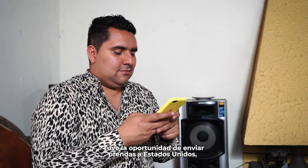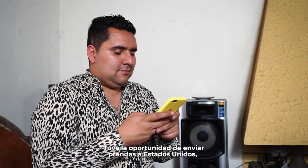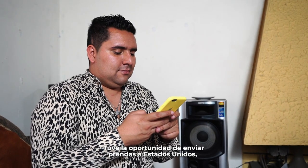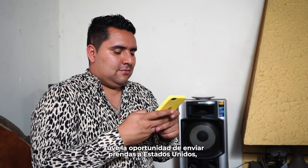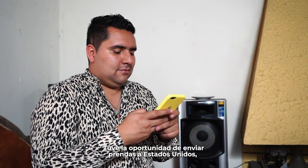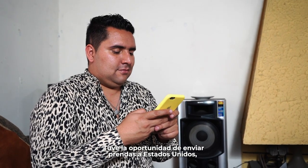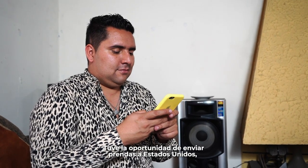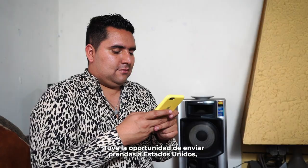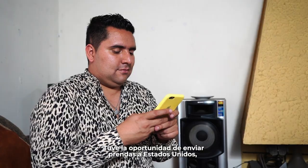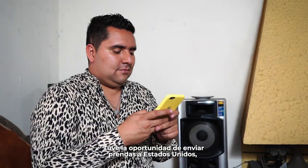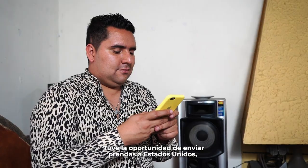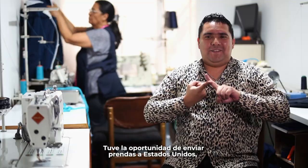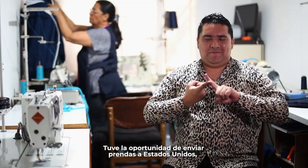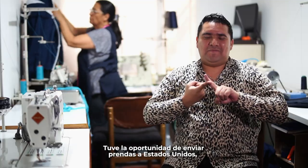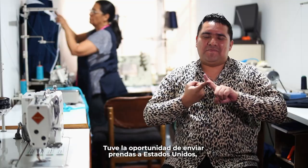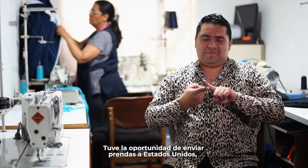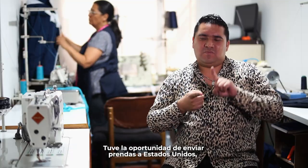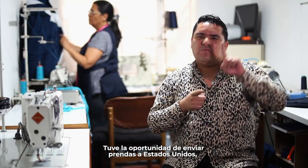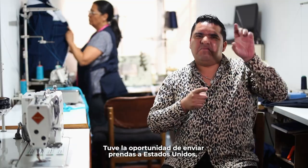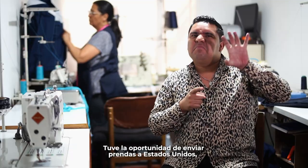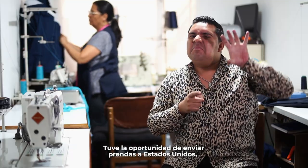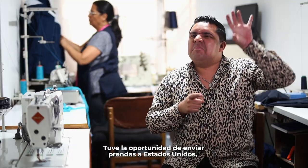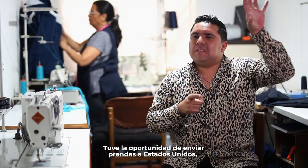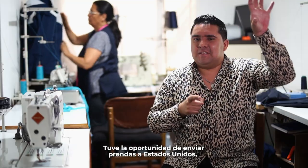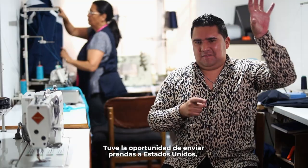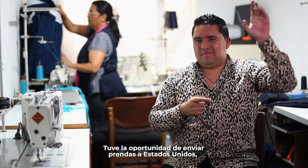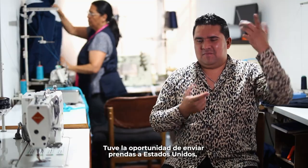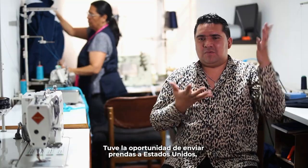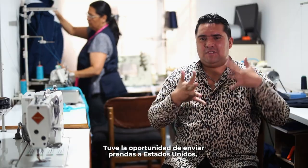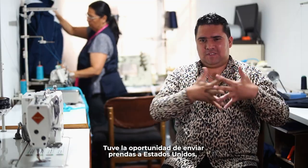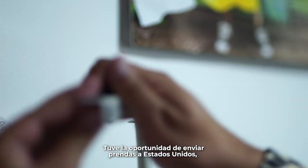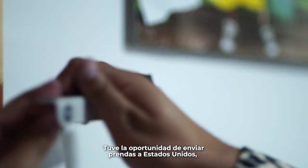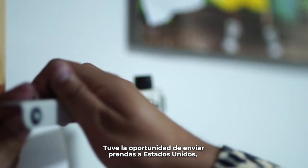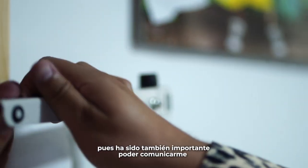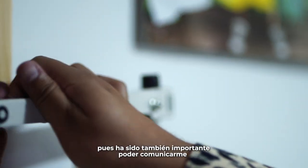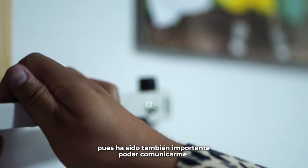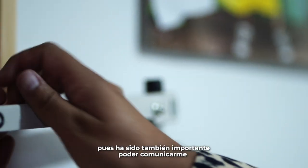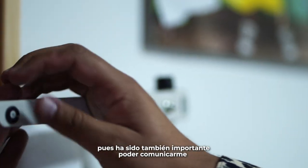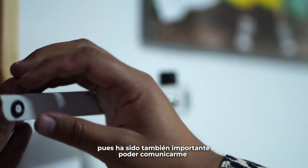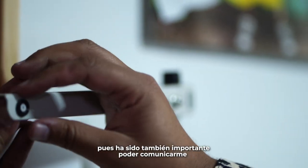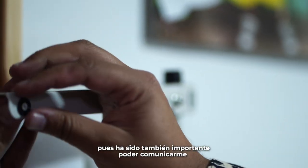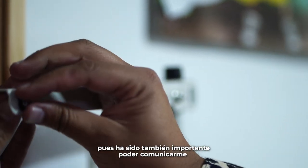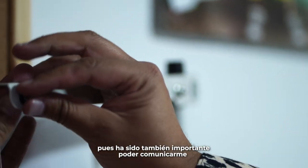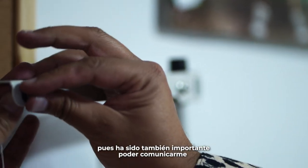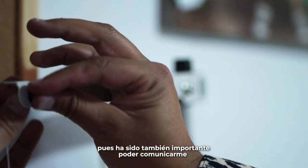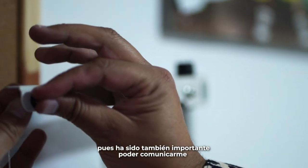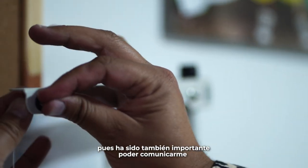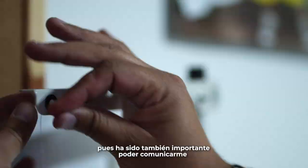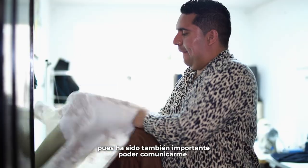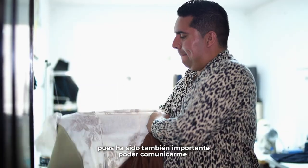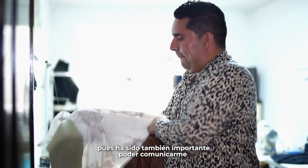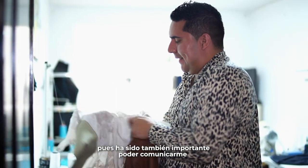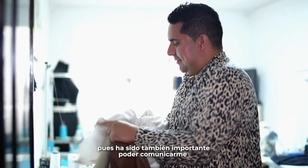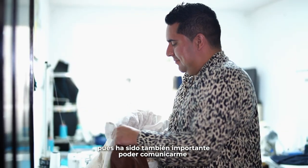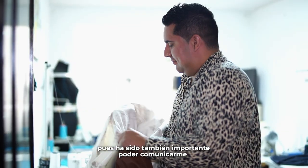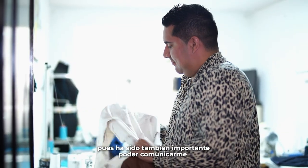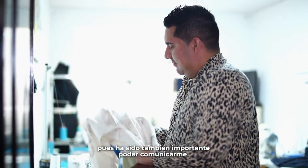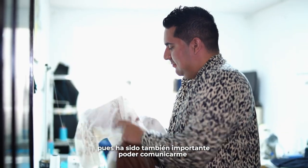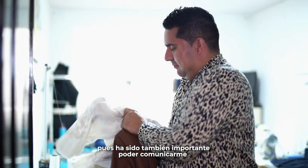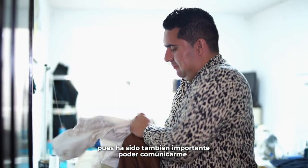Tuve la oportunidad de enviar prendas a Estados Unidos, pues ha sido también importante